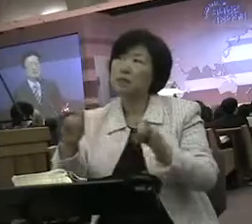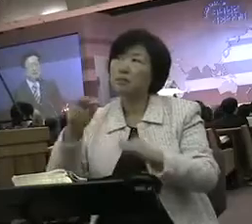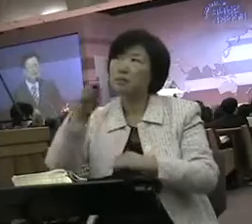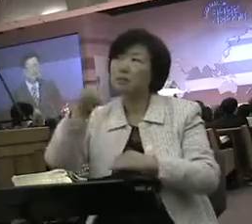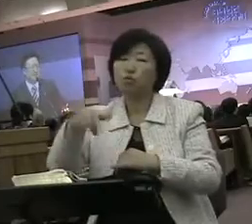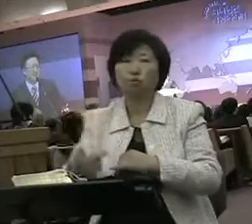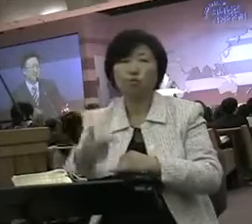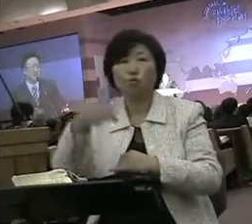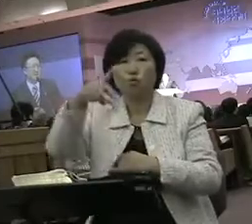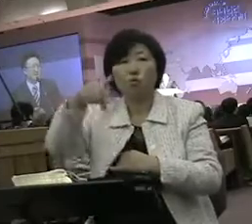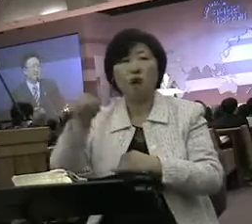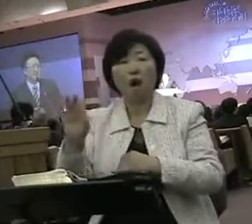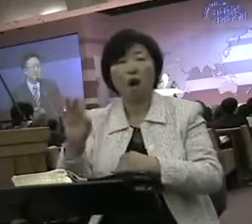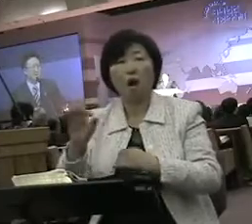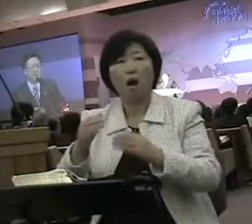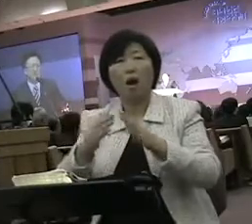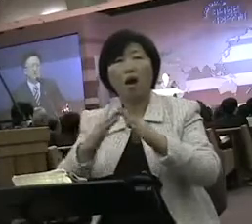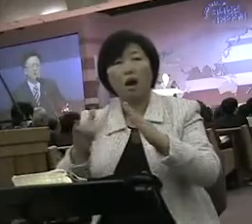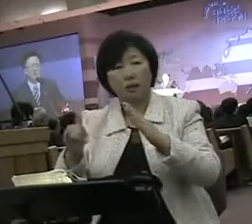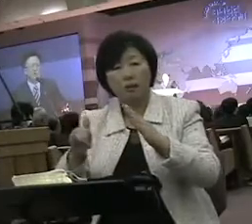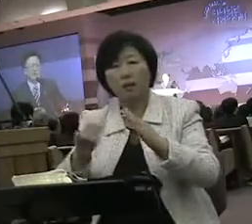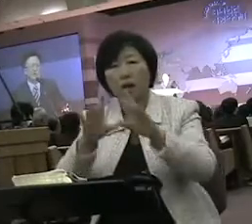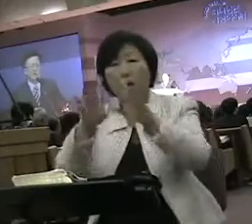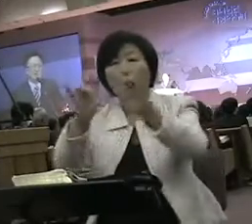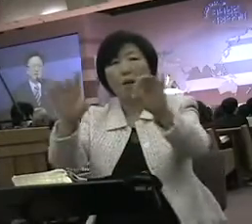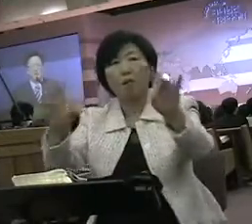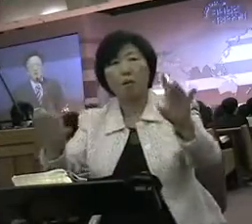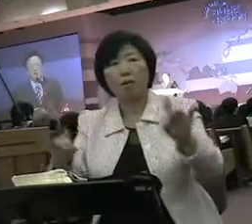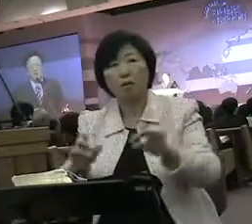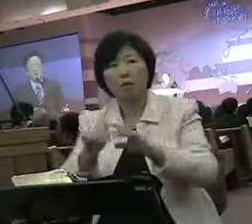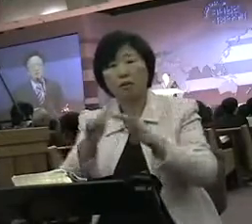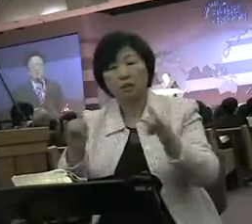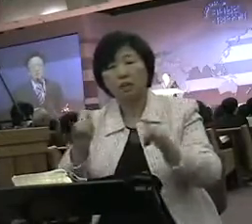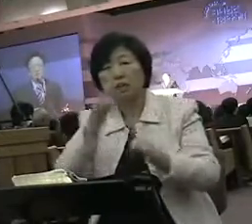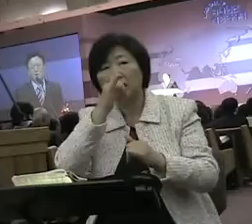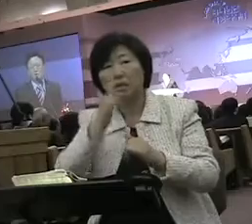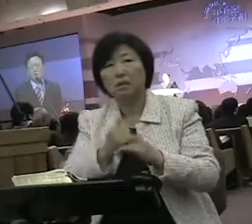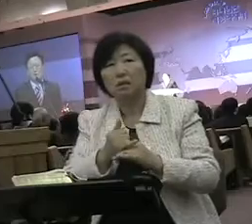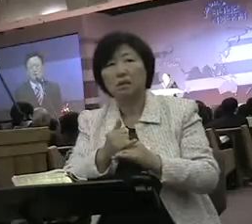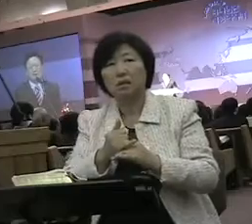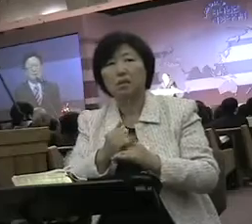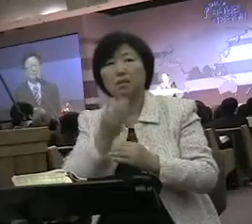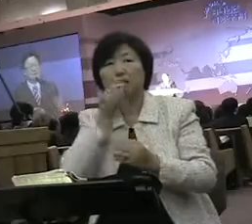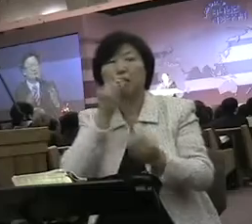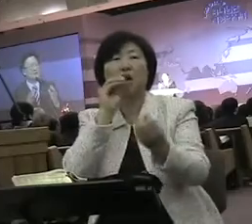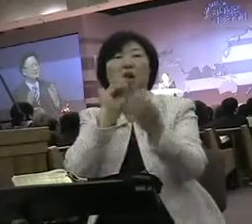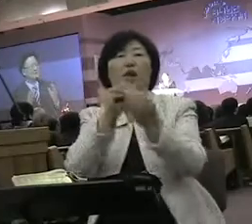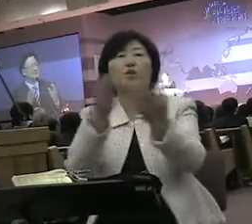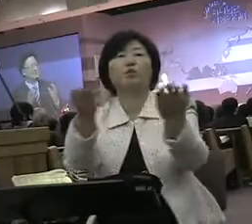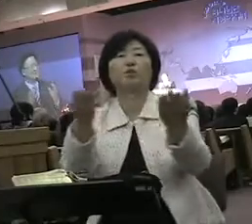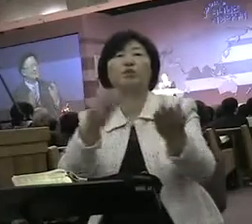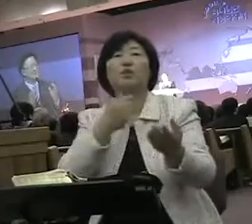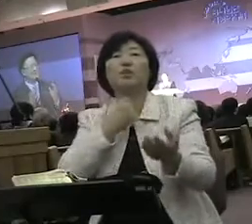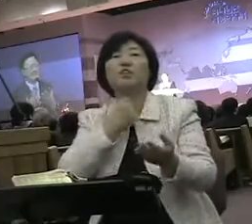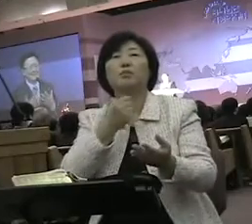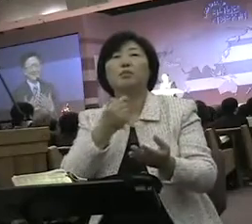순장님들 가정이 있습니다. 한 분 한 분요, 제가 보면요 뽀뽀해주고 싶을 정도로